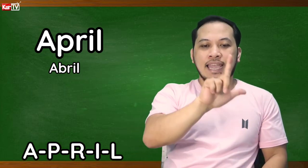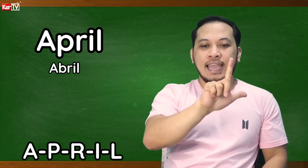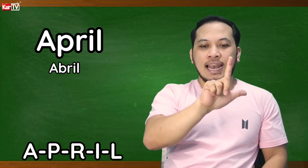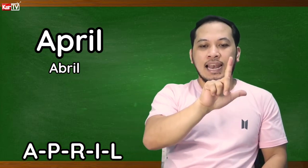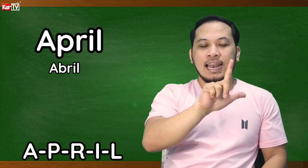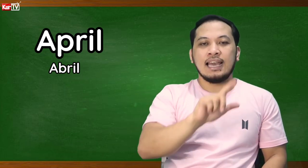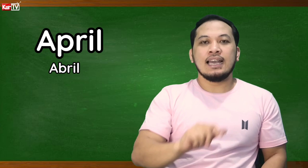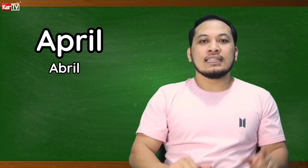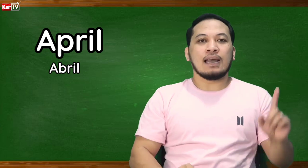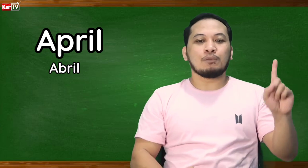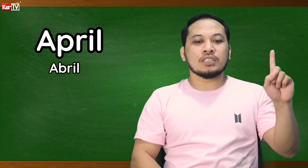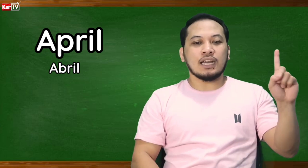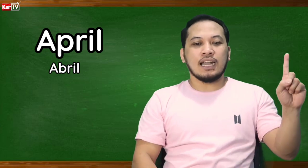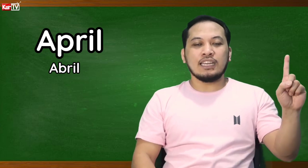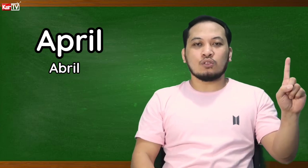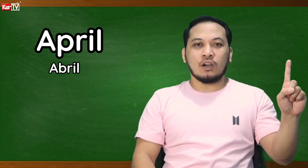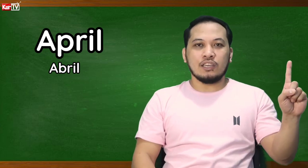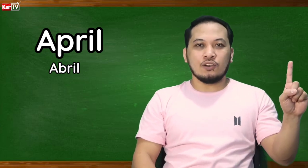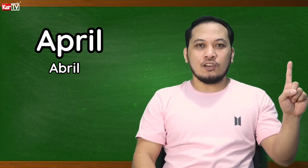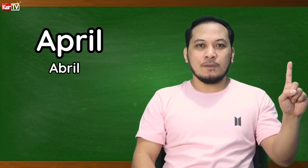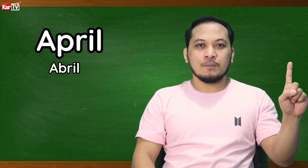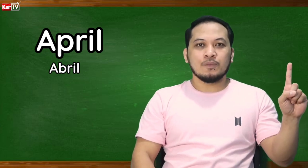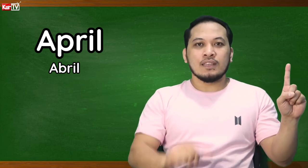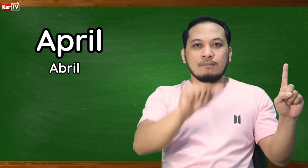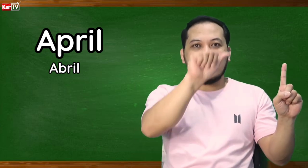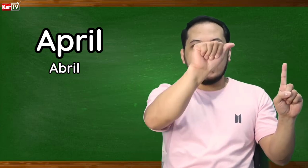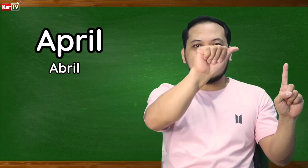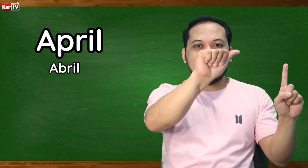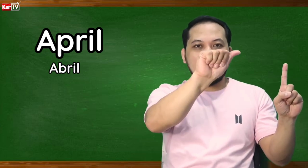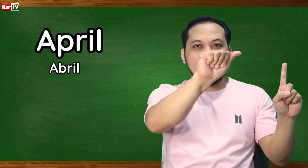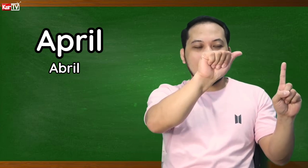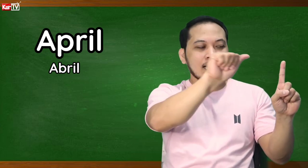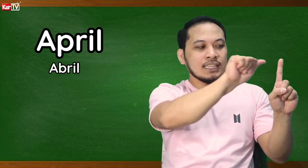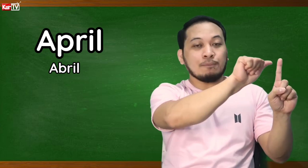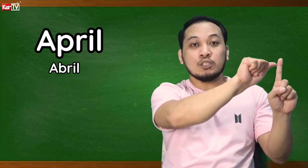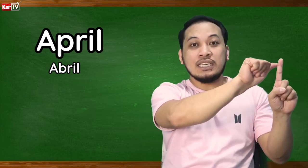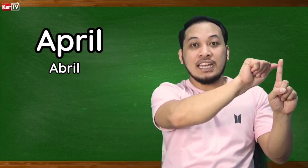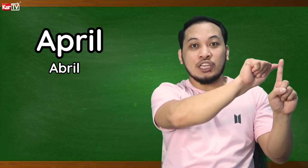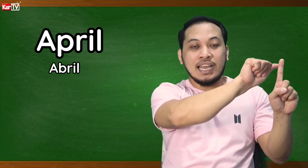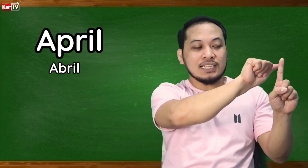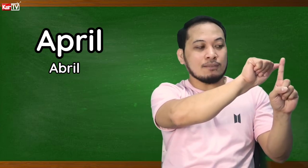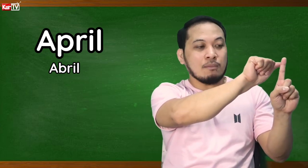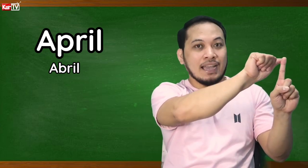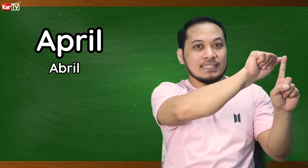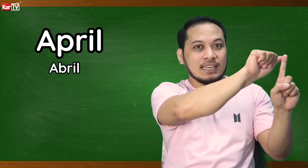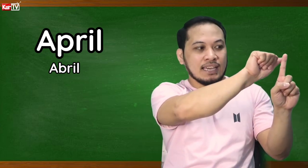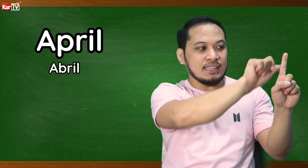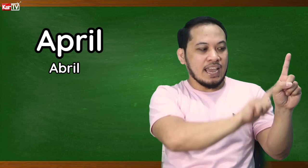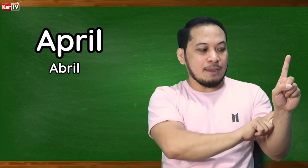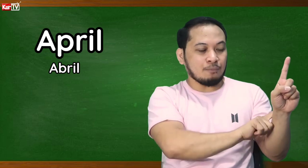A-P-R-I-L. Tapos, nakaganito kayo. Mag-letter A. Tapos, letter L sa baba is like